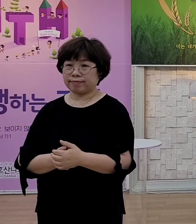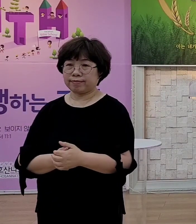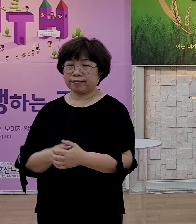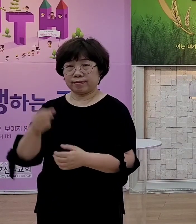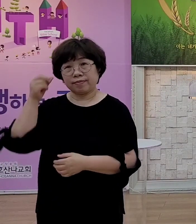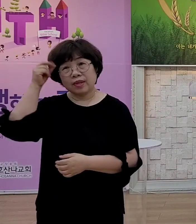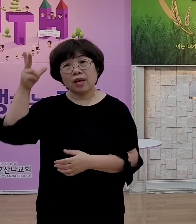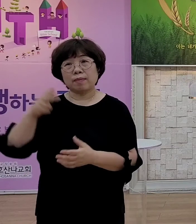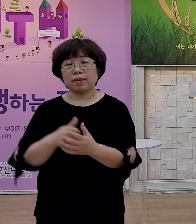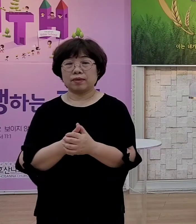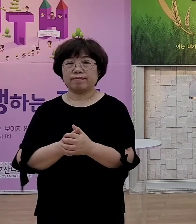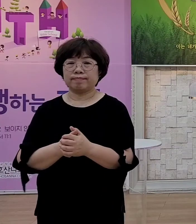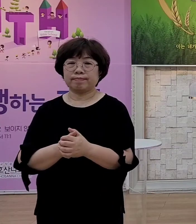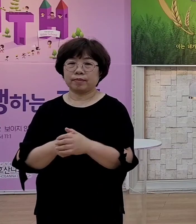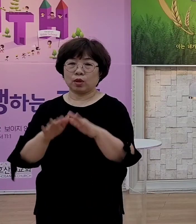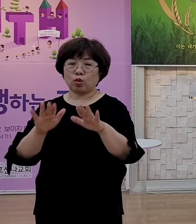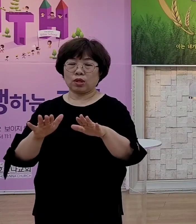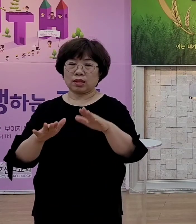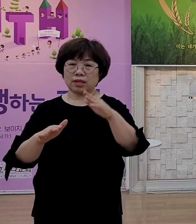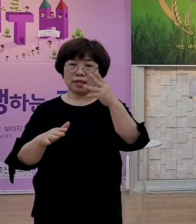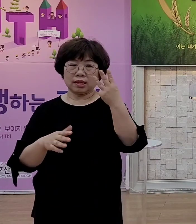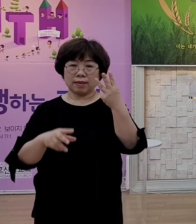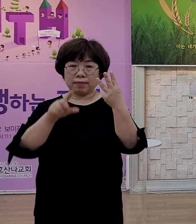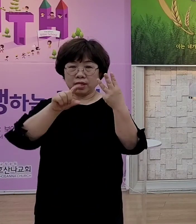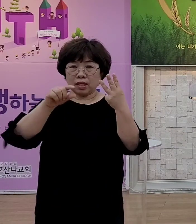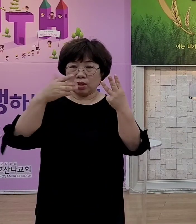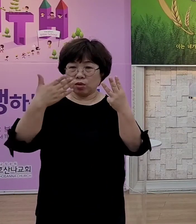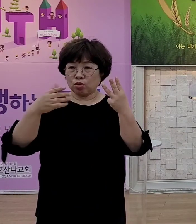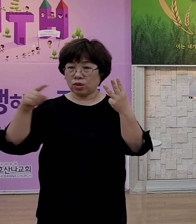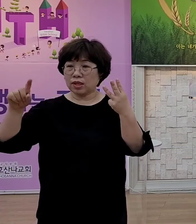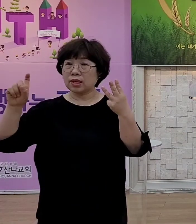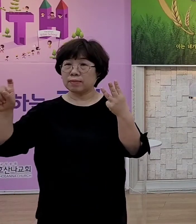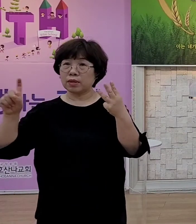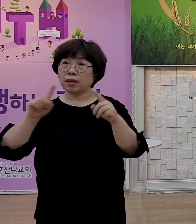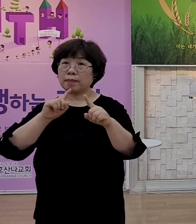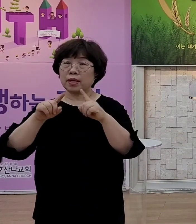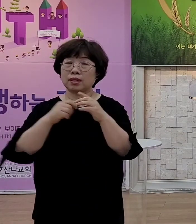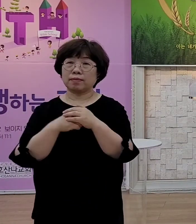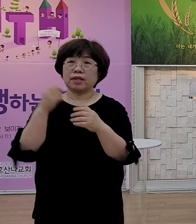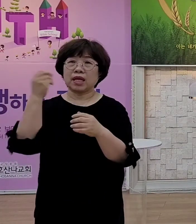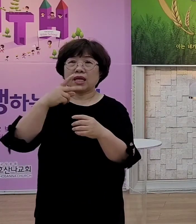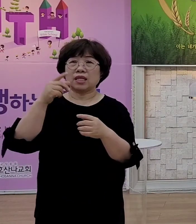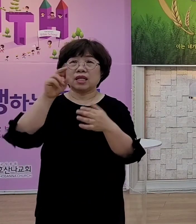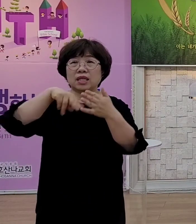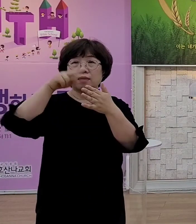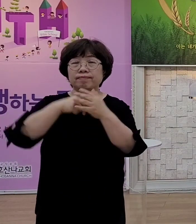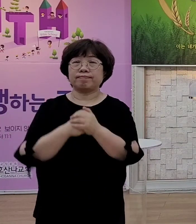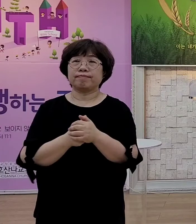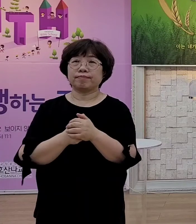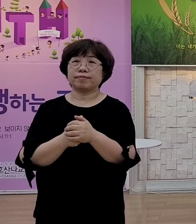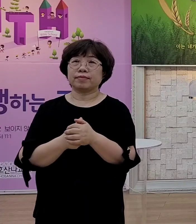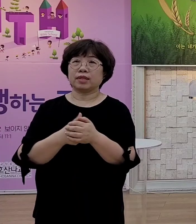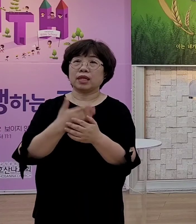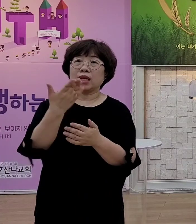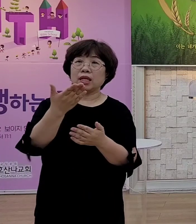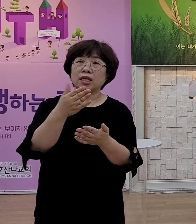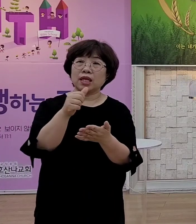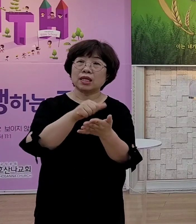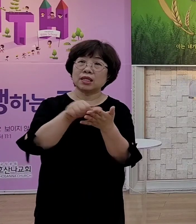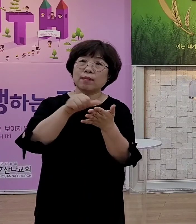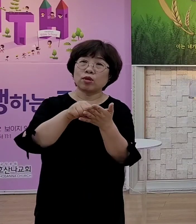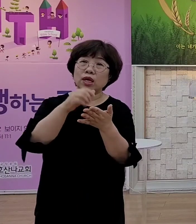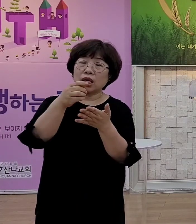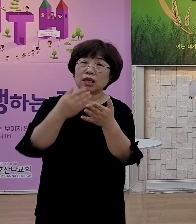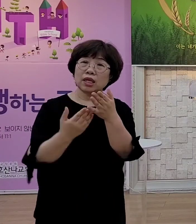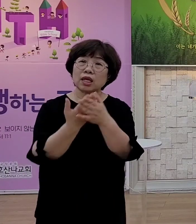잠언 오늘 3장 9절 10절 말씀 오늘 본문 말씀 다시 한번 읽겠습니다. 다 같이요. 시작.